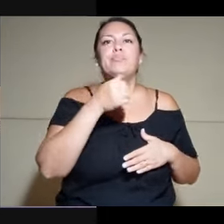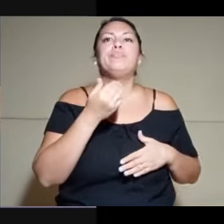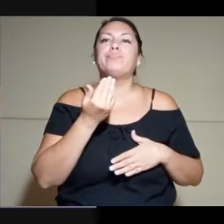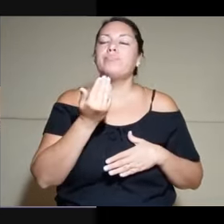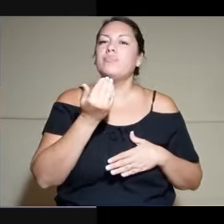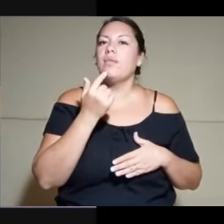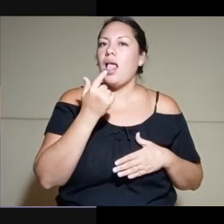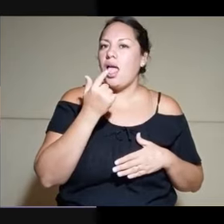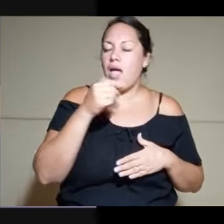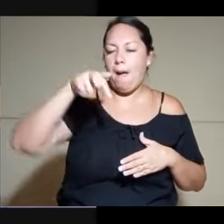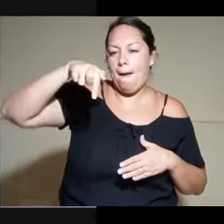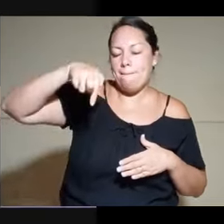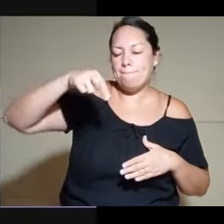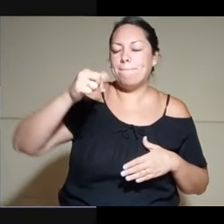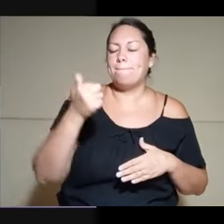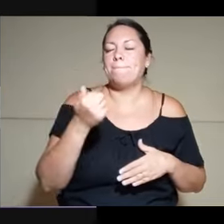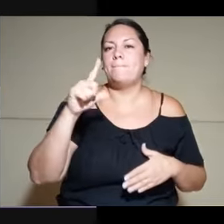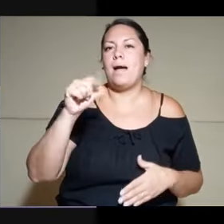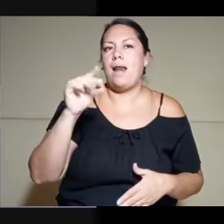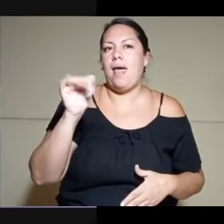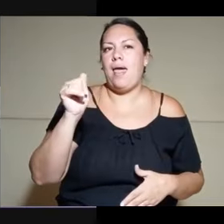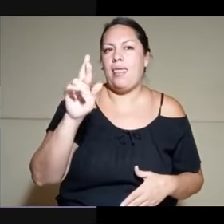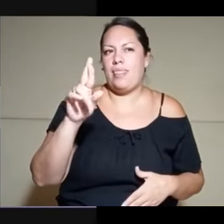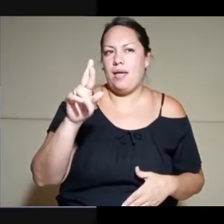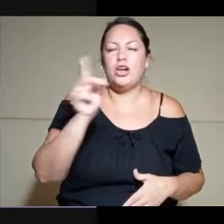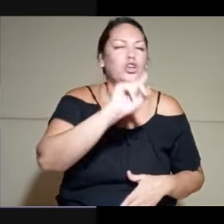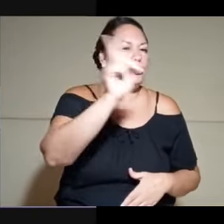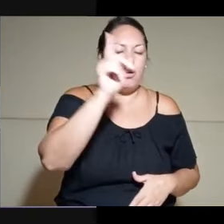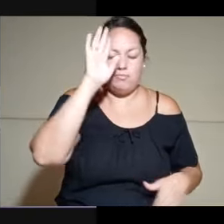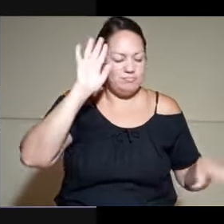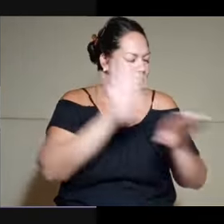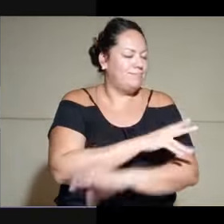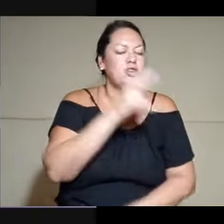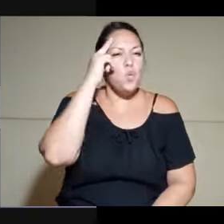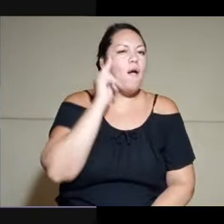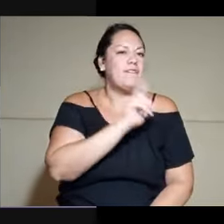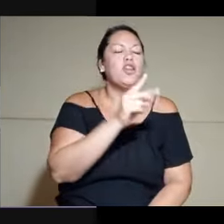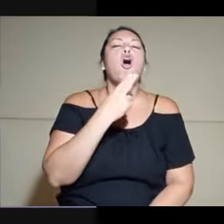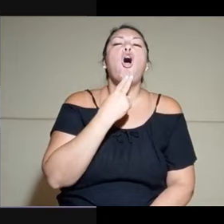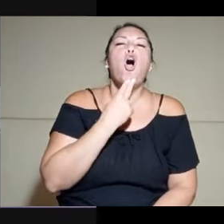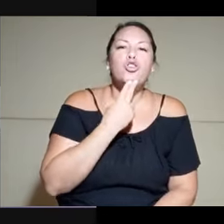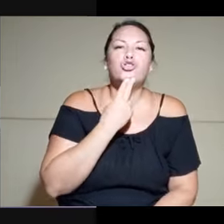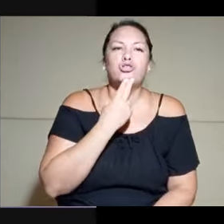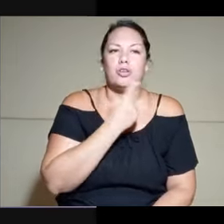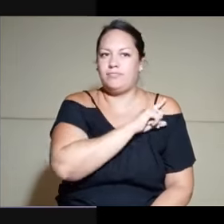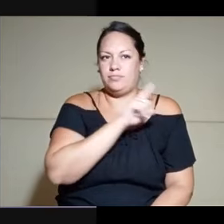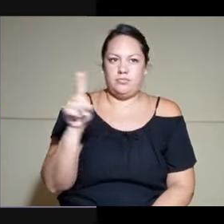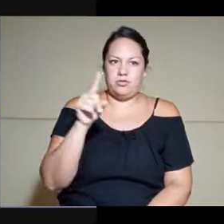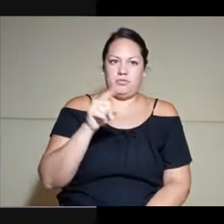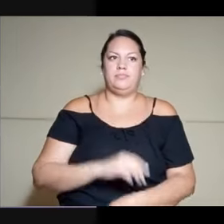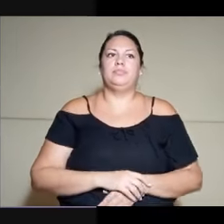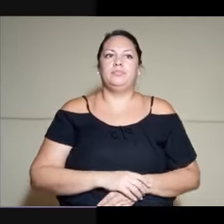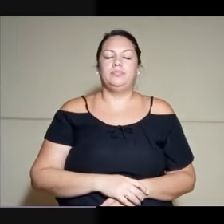Se encarga de la movilidad del cuello. Del paladar blando, la faringe, la laringe, las ramas del vago. No, el